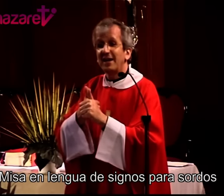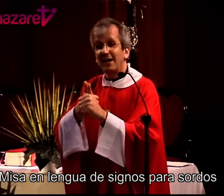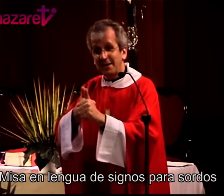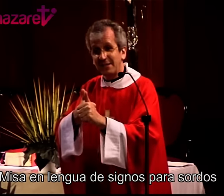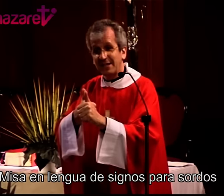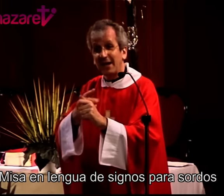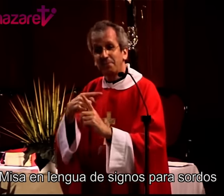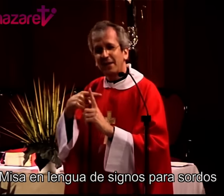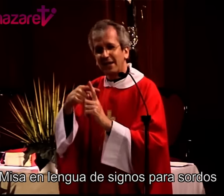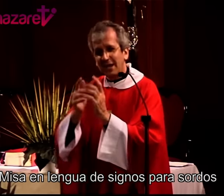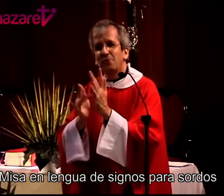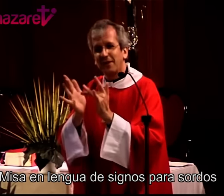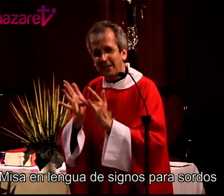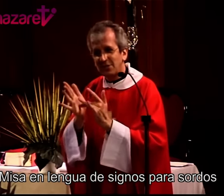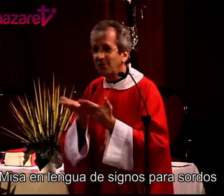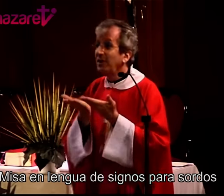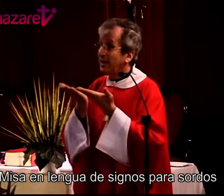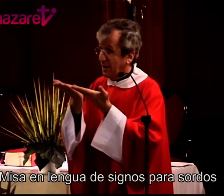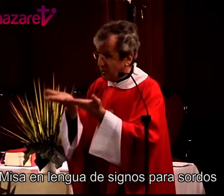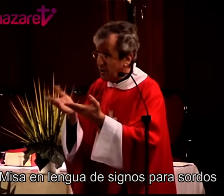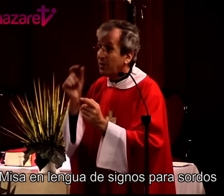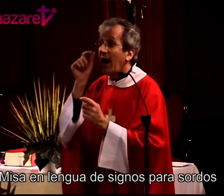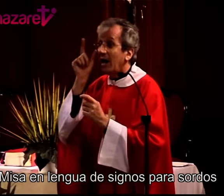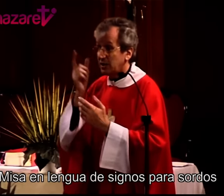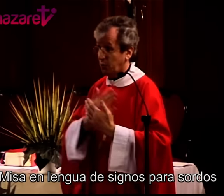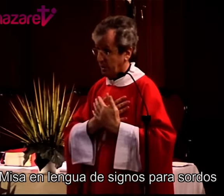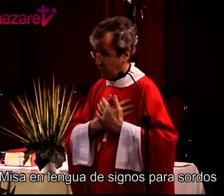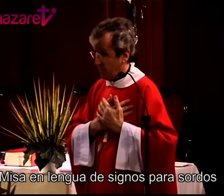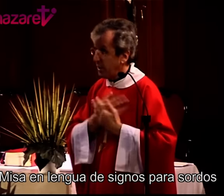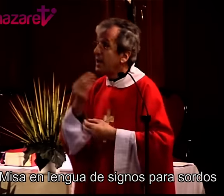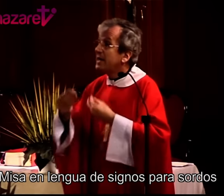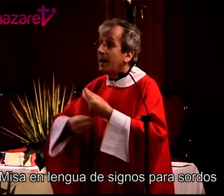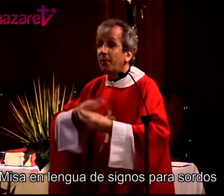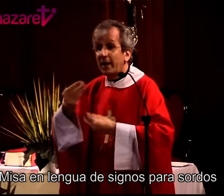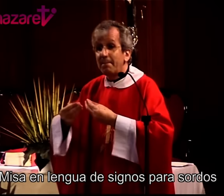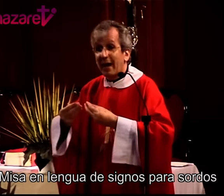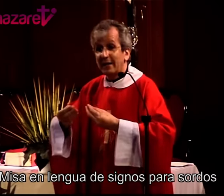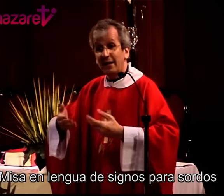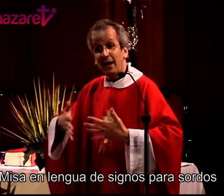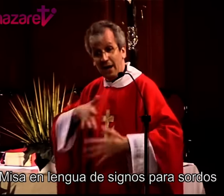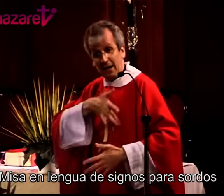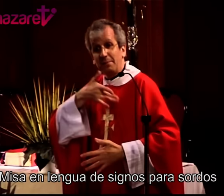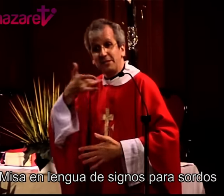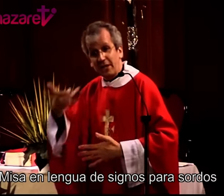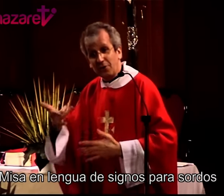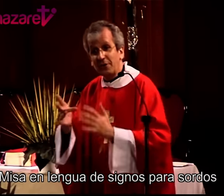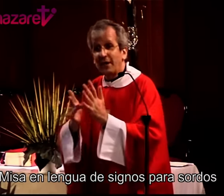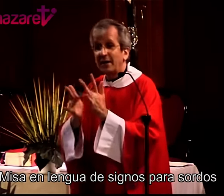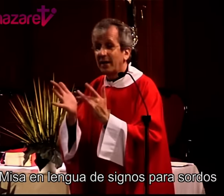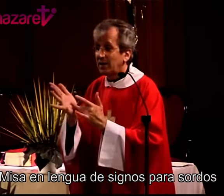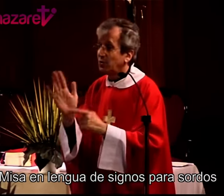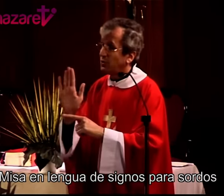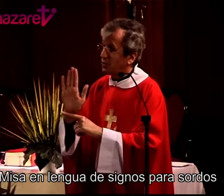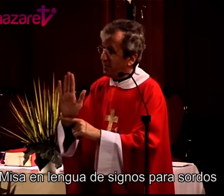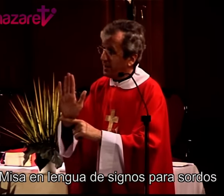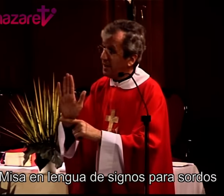cada día y me siga. Esa cruz de Cristo que nos ayuda a descubrir su amor y a poner en práctica la misericordia